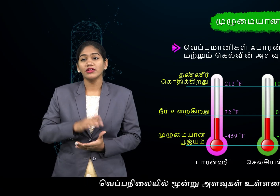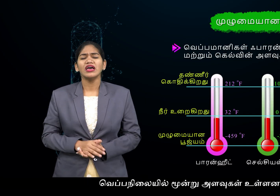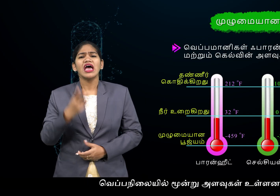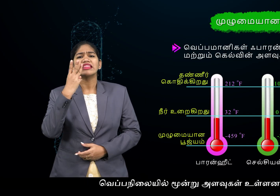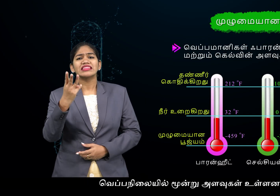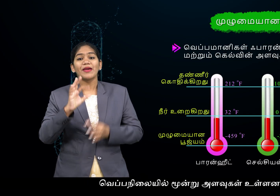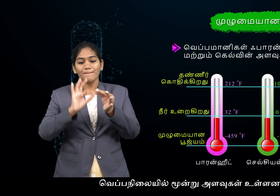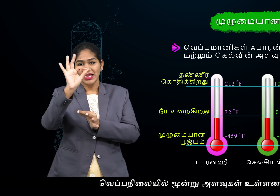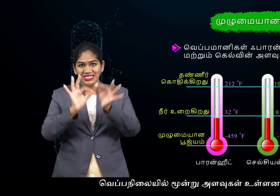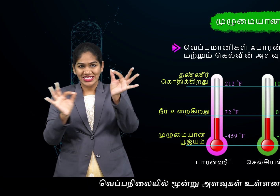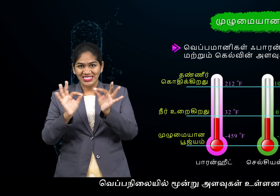வெப்பநிலையில் 3 அளவுகள் உள்ளன.